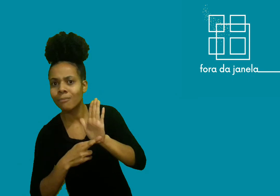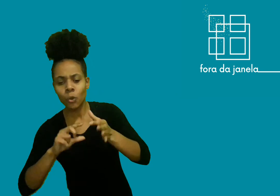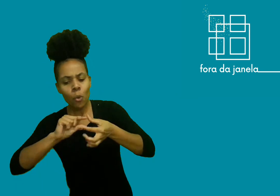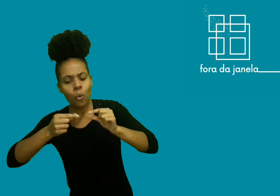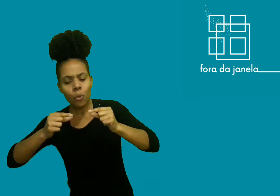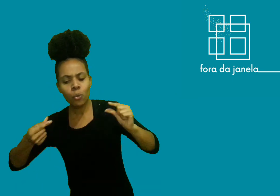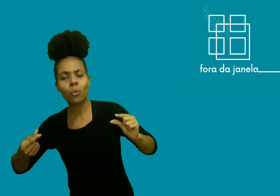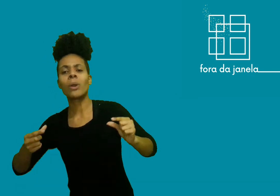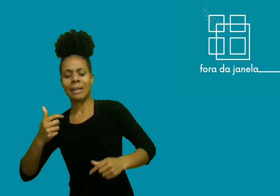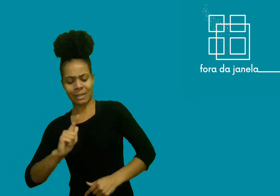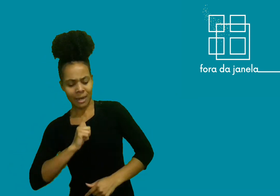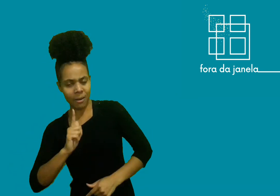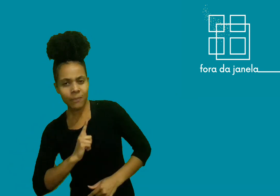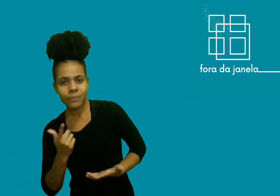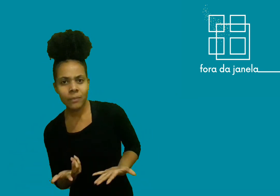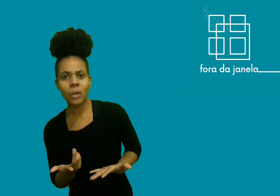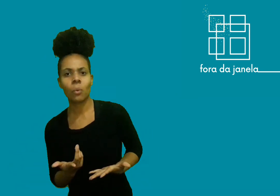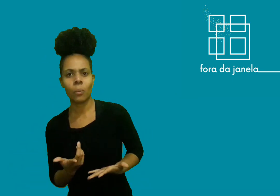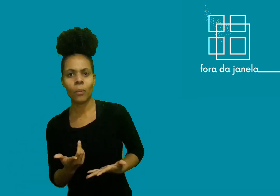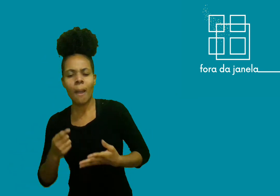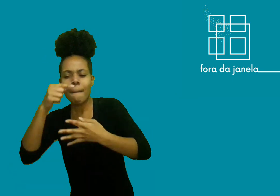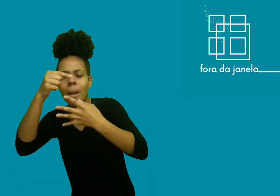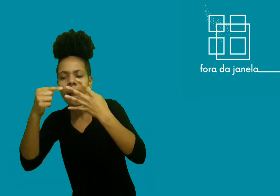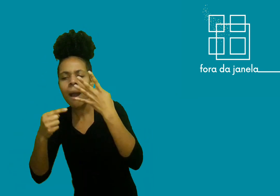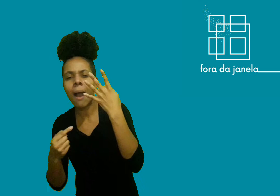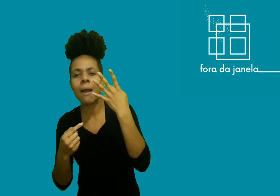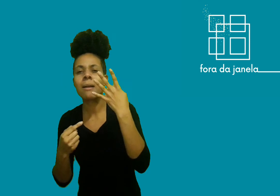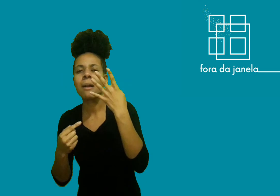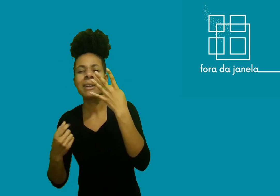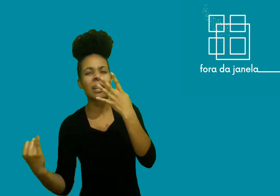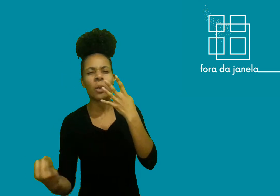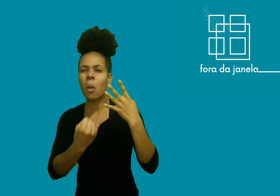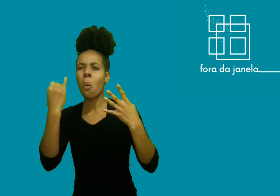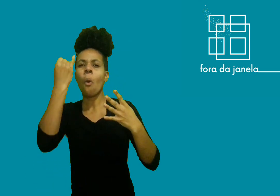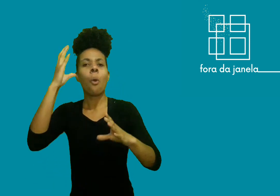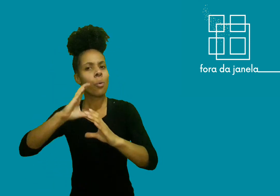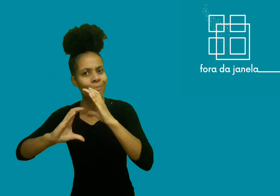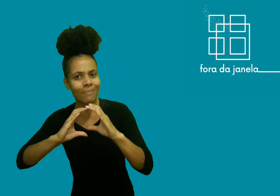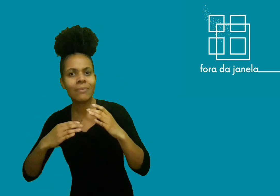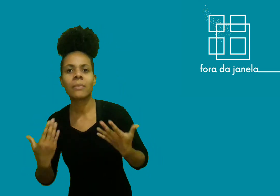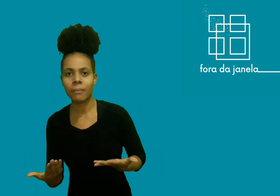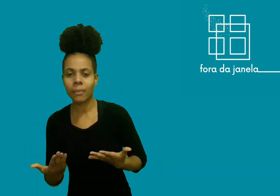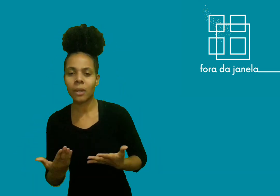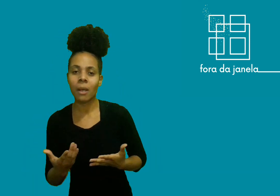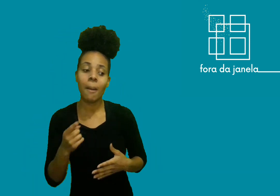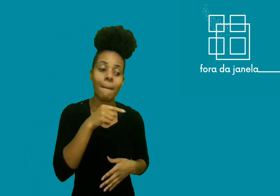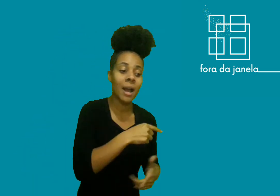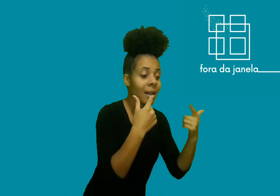para a gente hoje. Língua, ela tem uma estrutura gramatical, ela tem uma regra. Né? Ela traz ali algumas coisas que